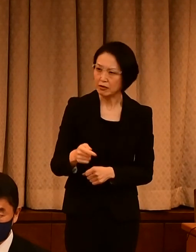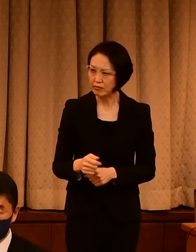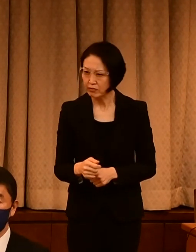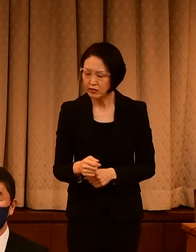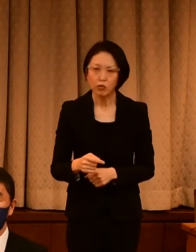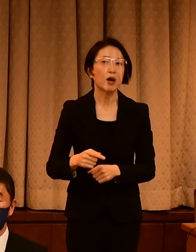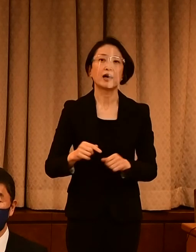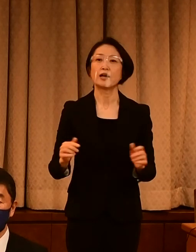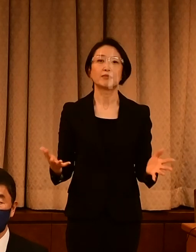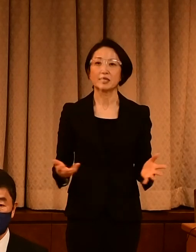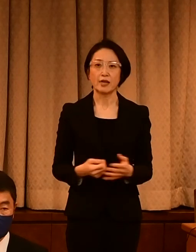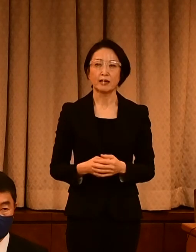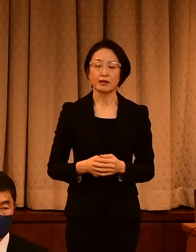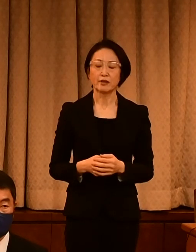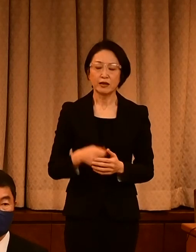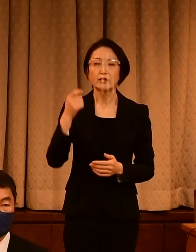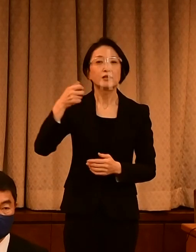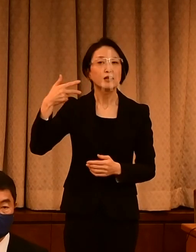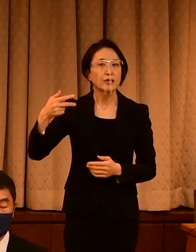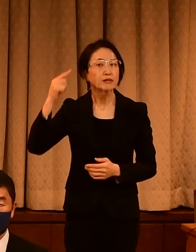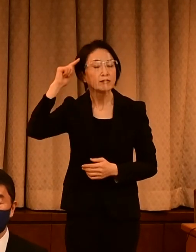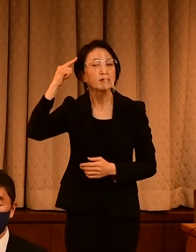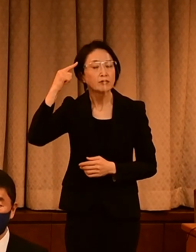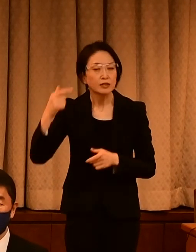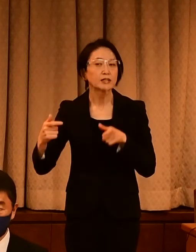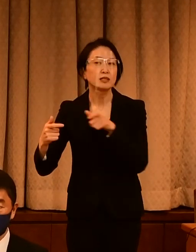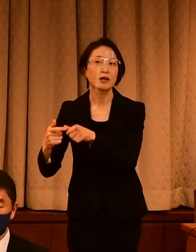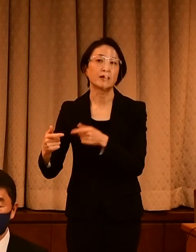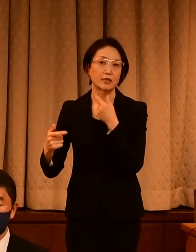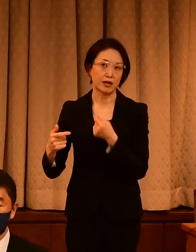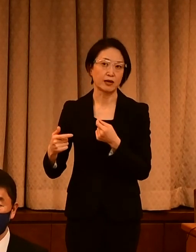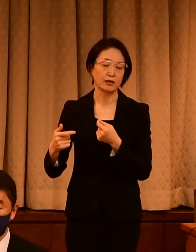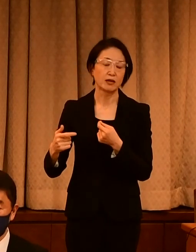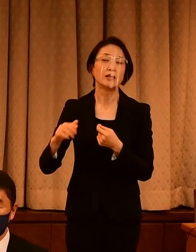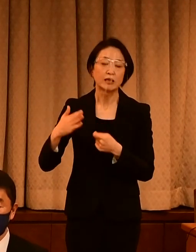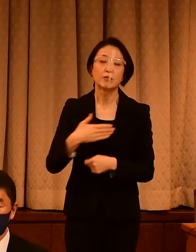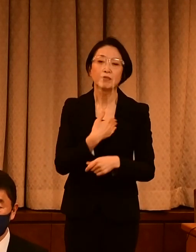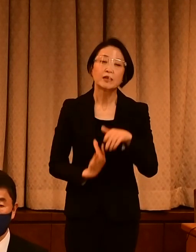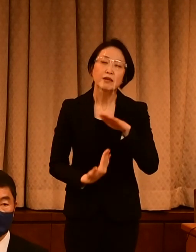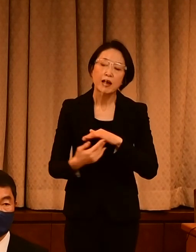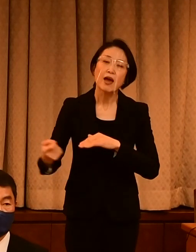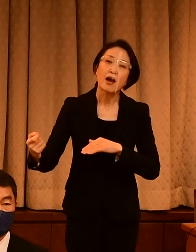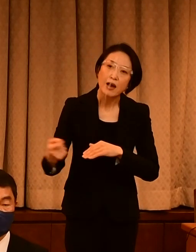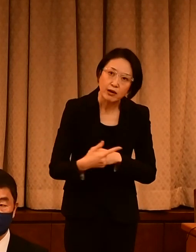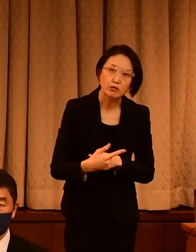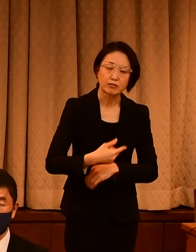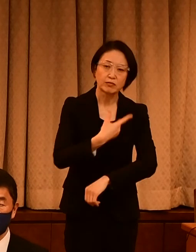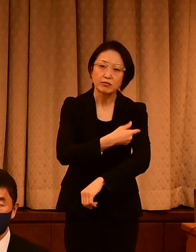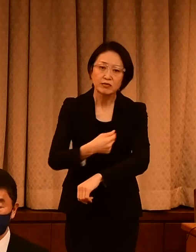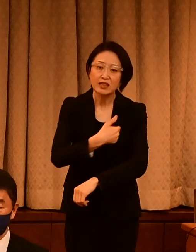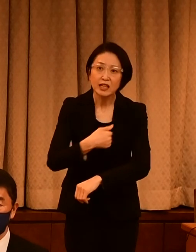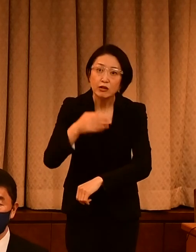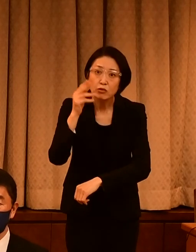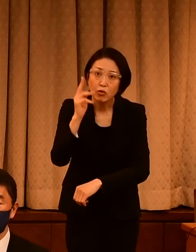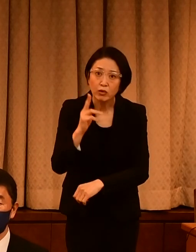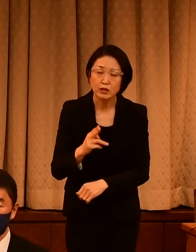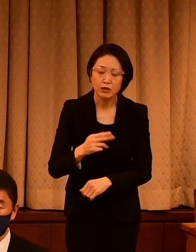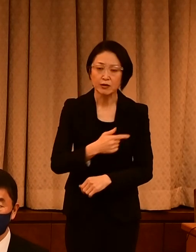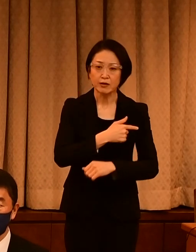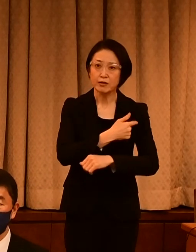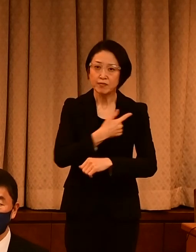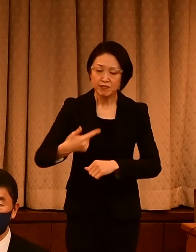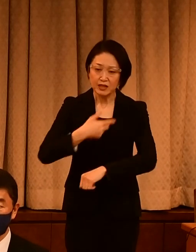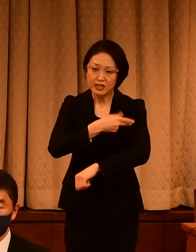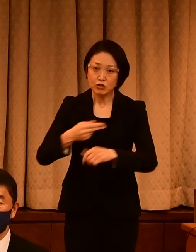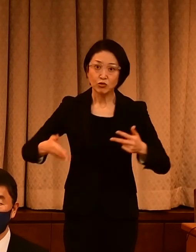は仙台市のお考えに合わせていくということであります。なるべく早く接種ができるように、県としては大規模接種センターでしっかりと準備を進めてい